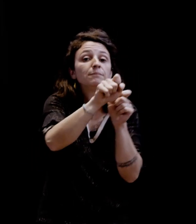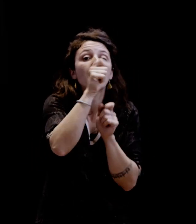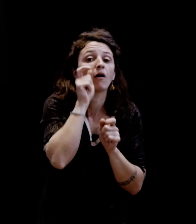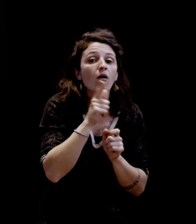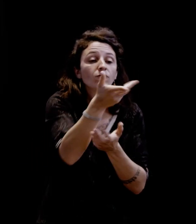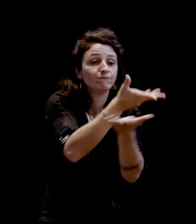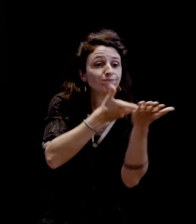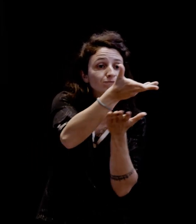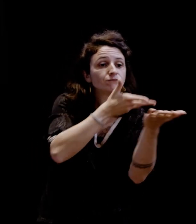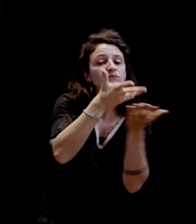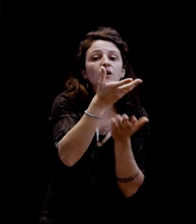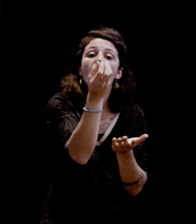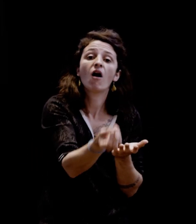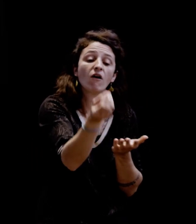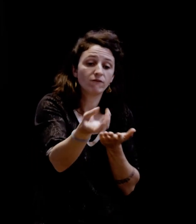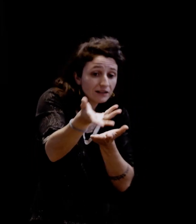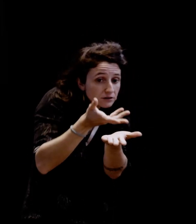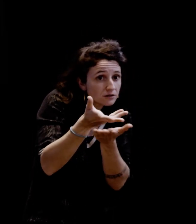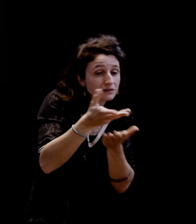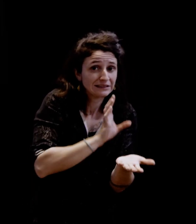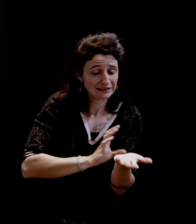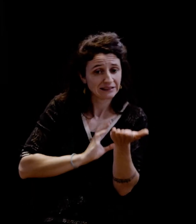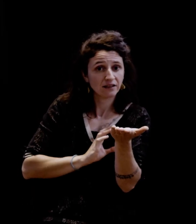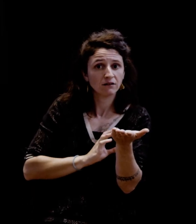connaître l'enfant. On ne soigne pas une bouche.